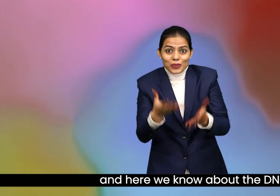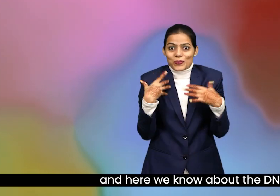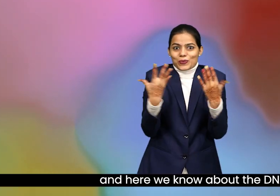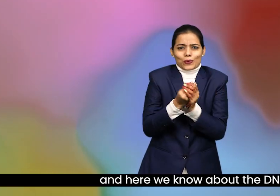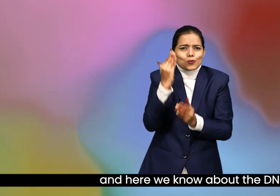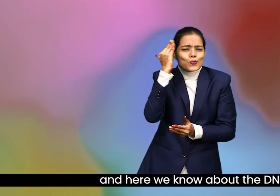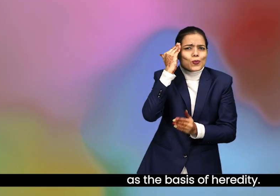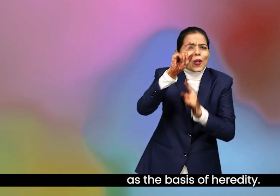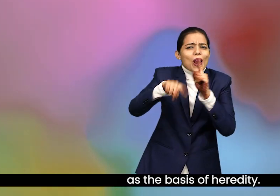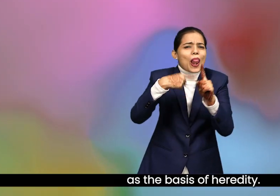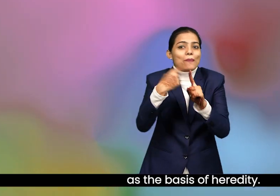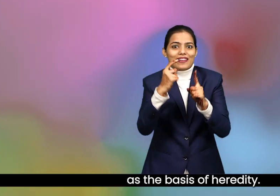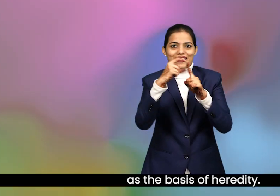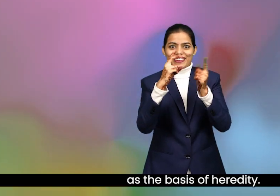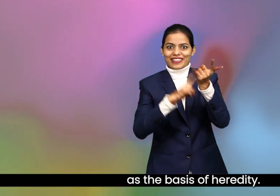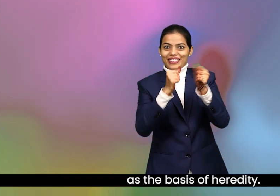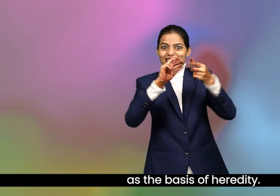DNA as டிஎன்ஏ the பற்றி basis of அறிவோம். heredity.